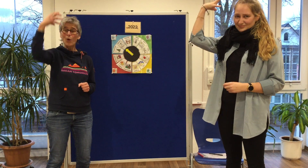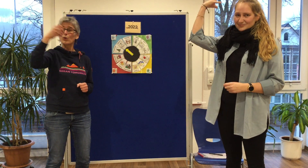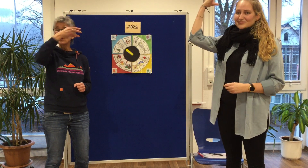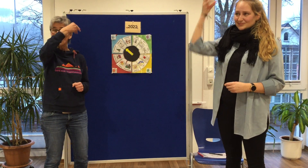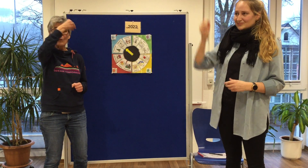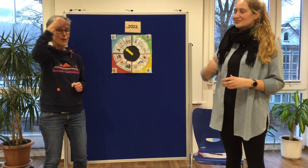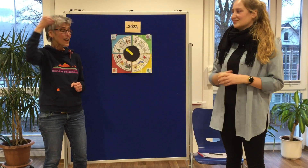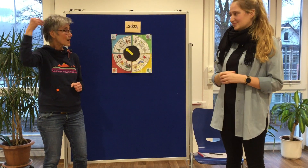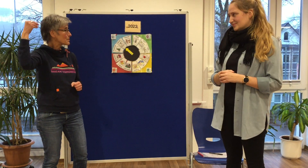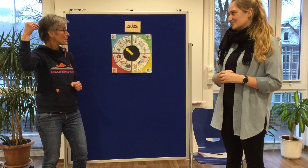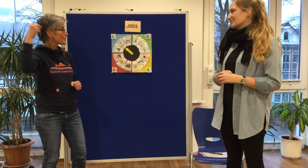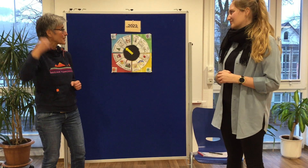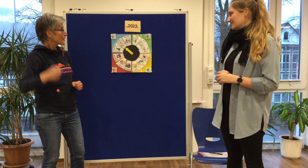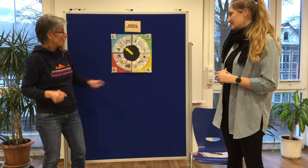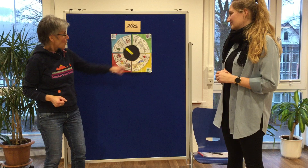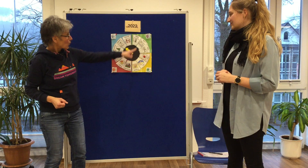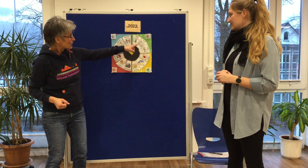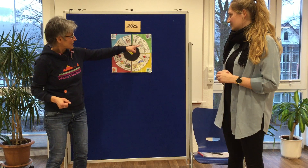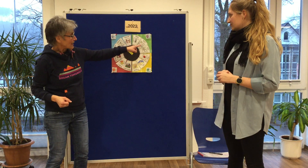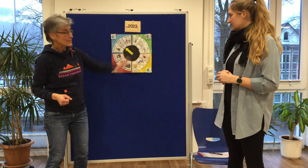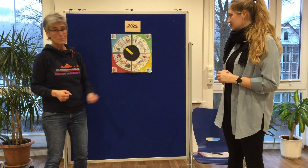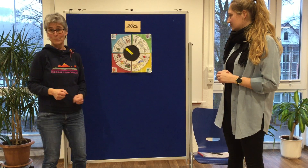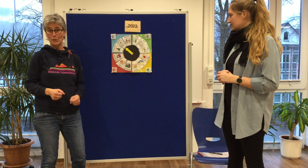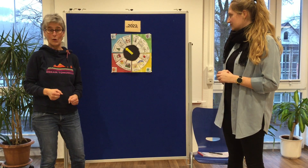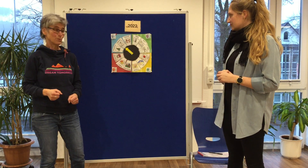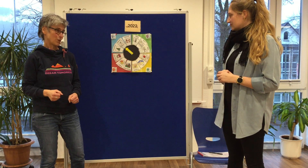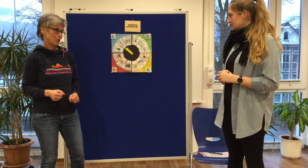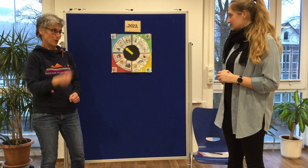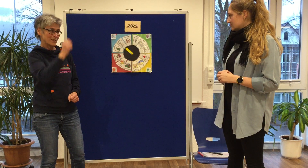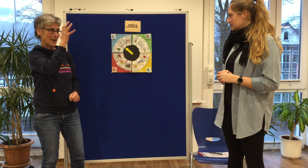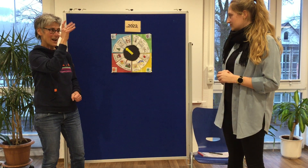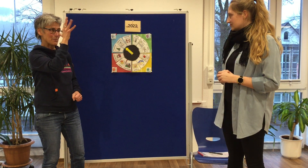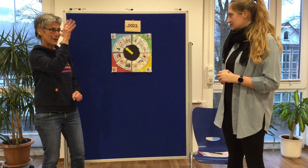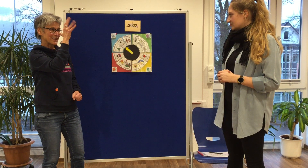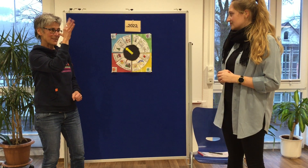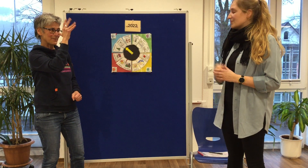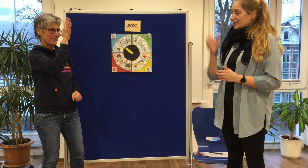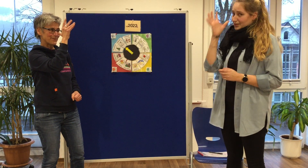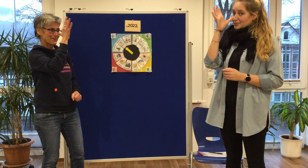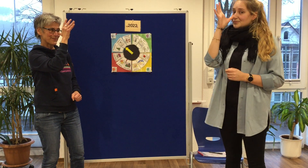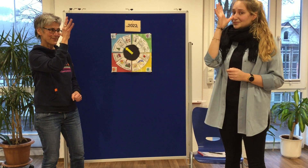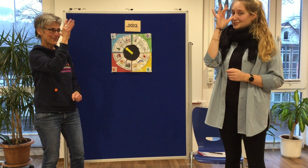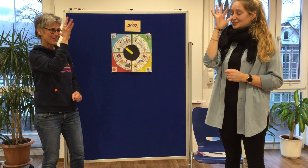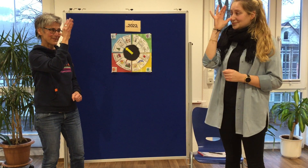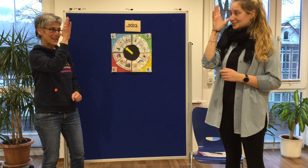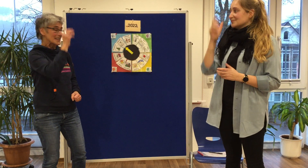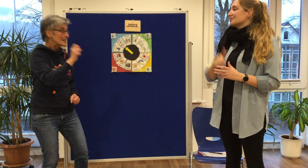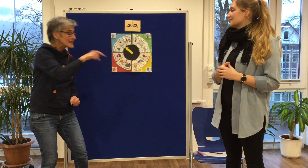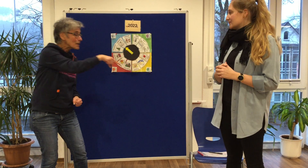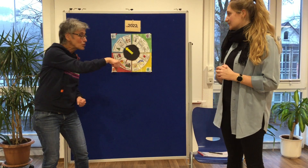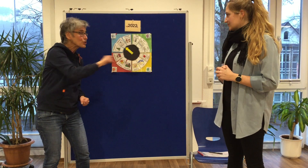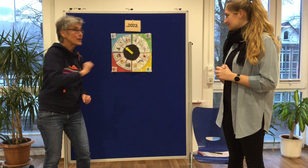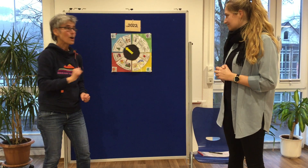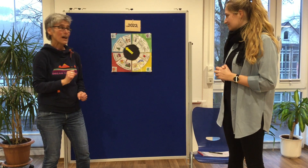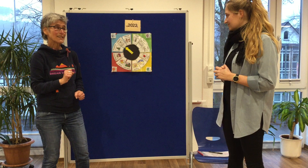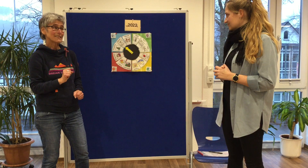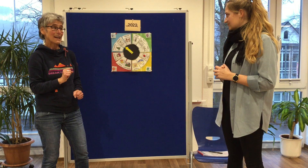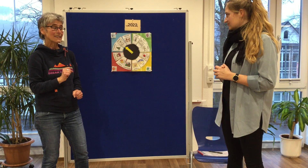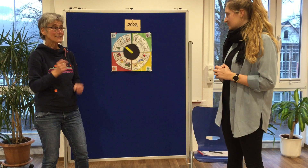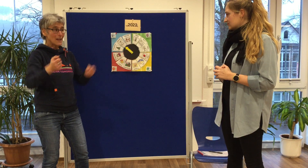und Wärme. Und dann kommt doch schon der April. Da musst du dir auch eintragen. Da haben